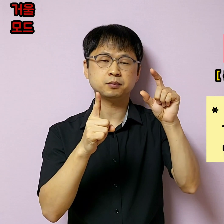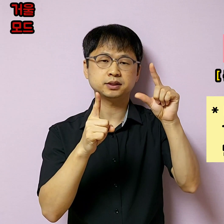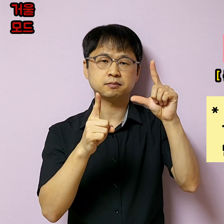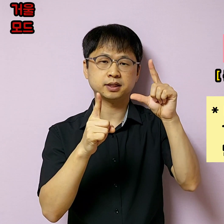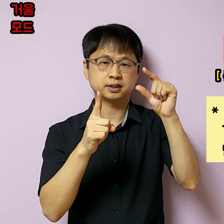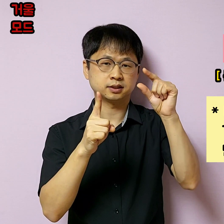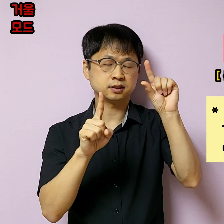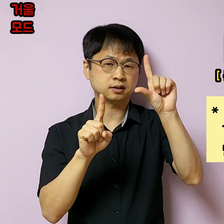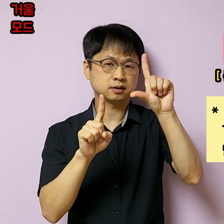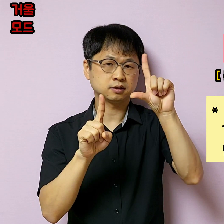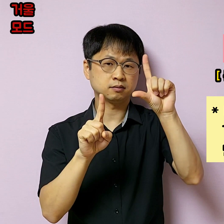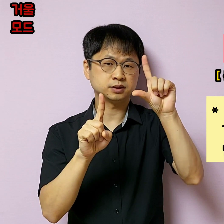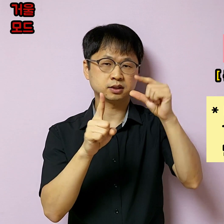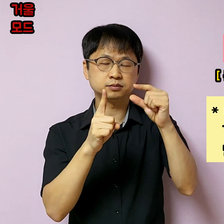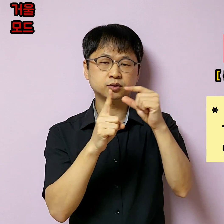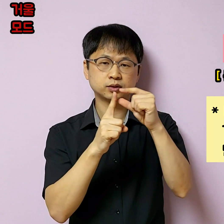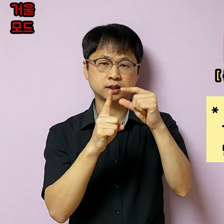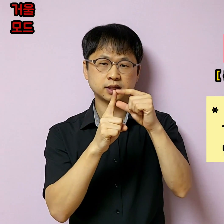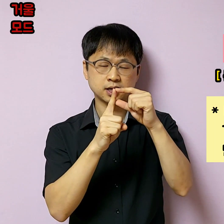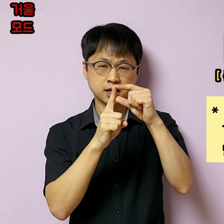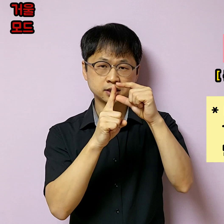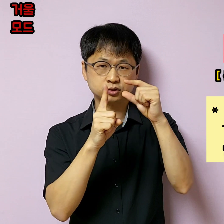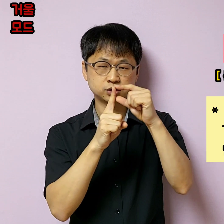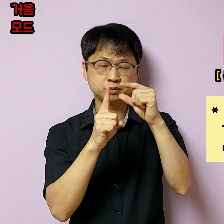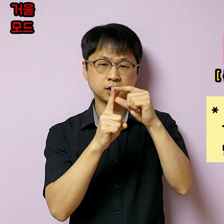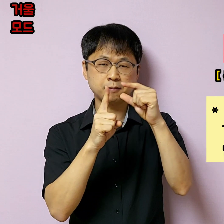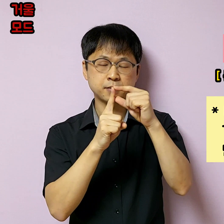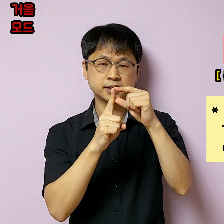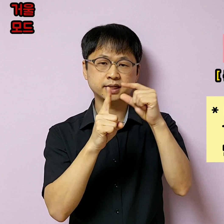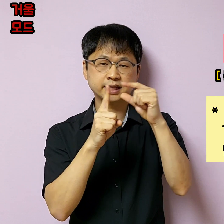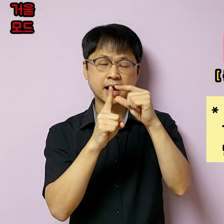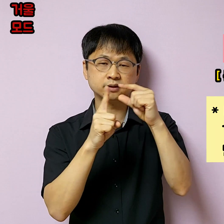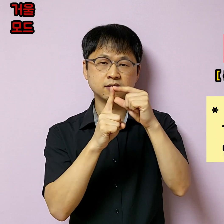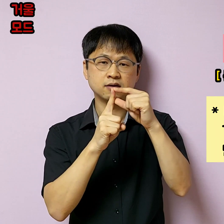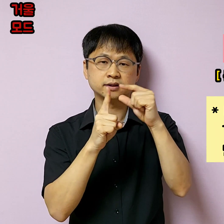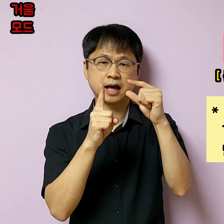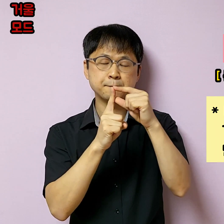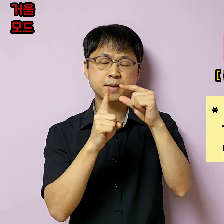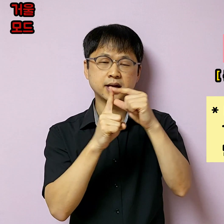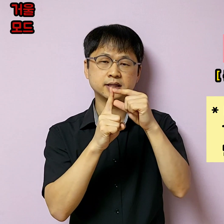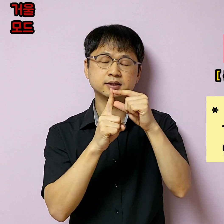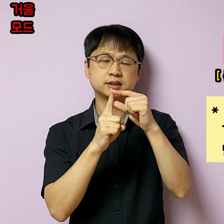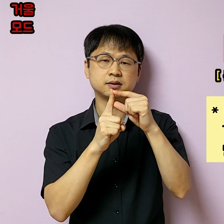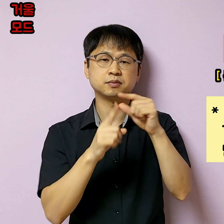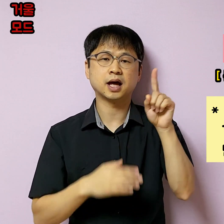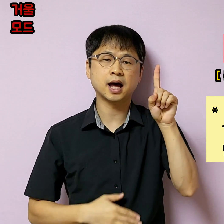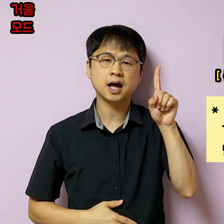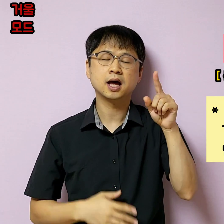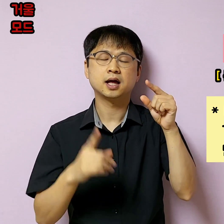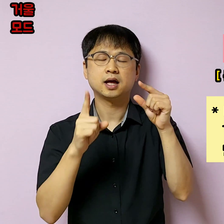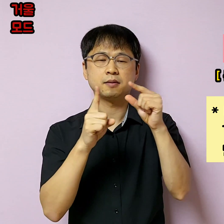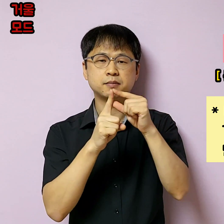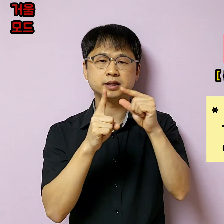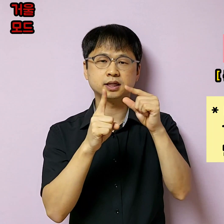번째 마디를 검지로 딱딱 가르쳐 주시면 한마디, 단어, 낱말 이런 뜻이 됩니다.